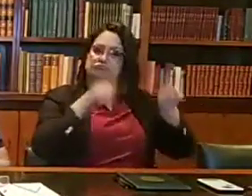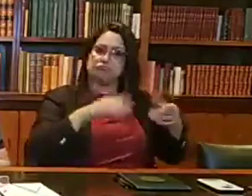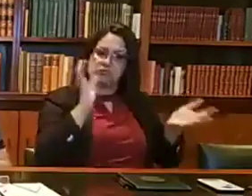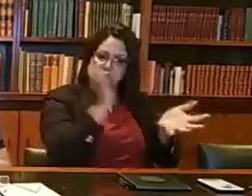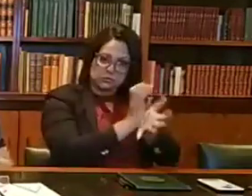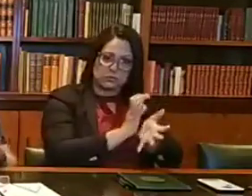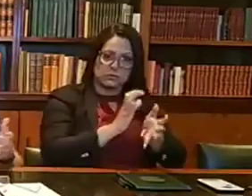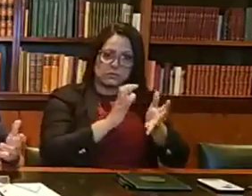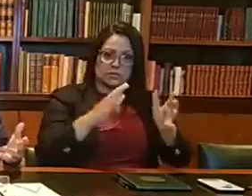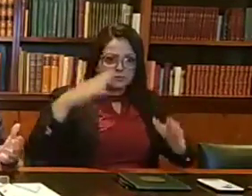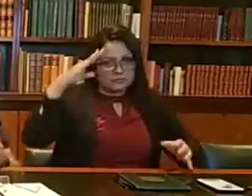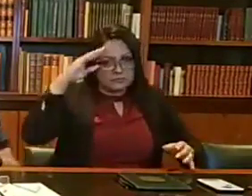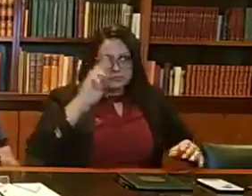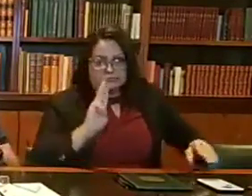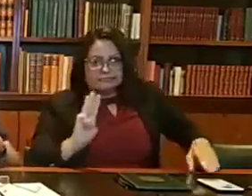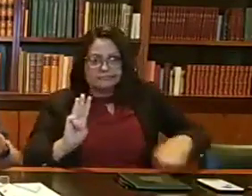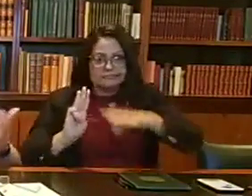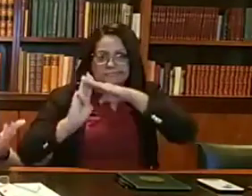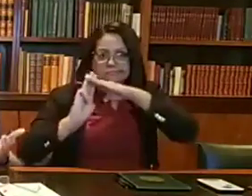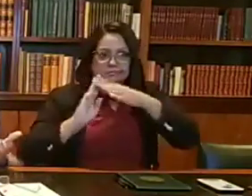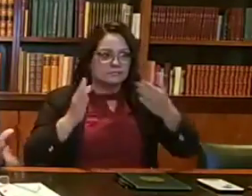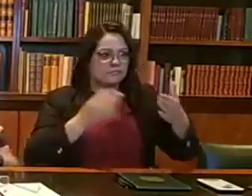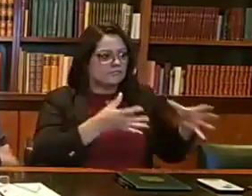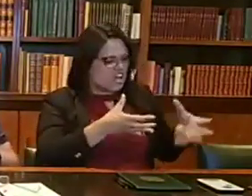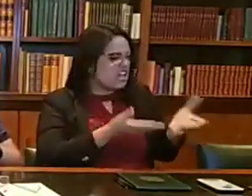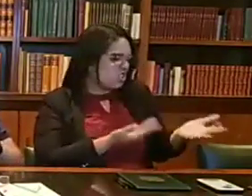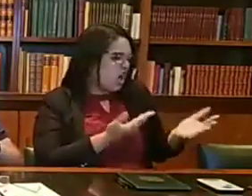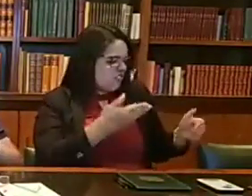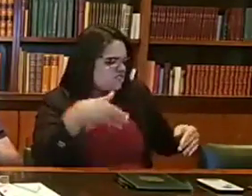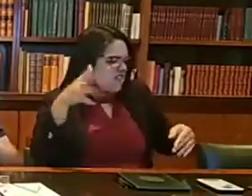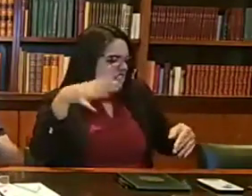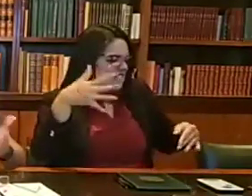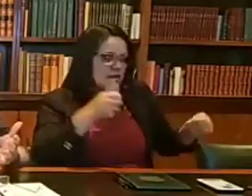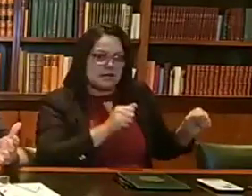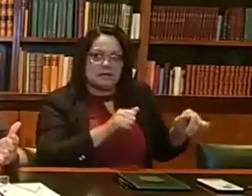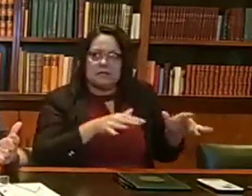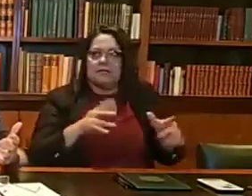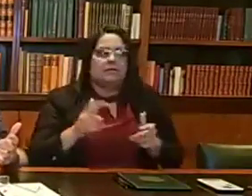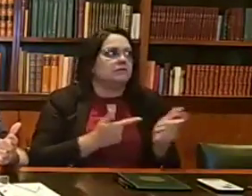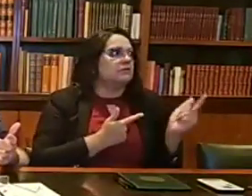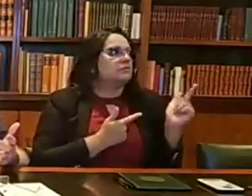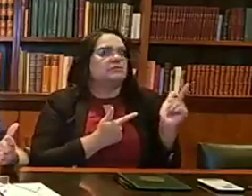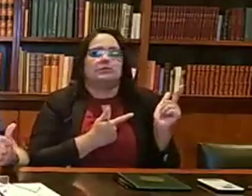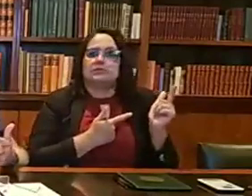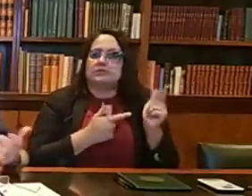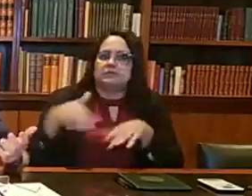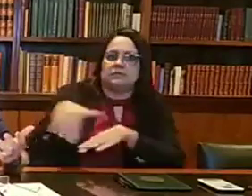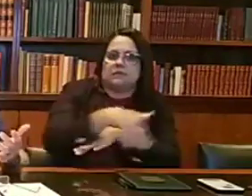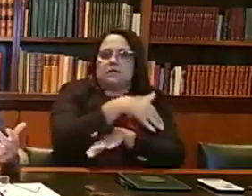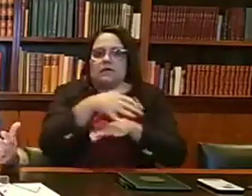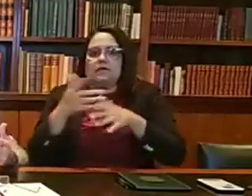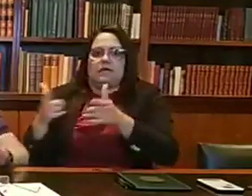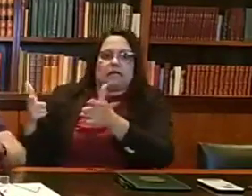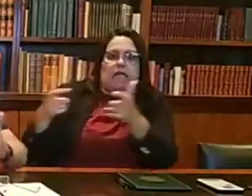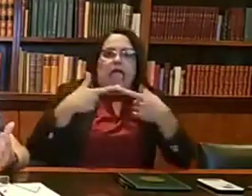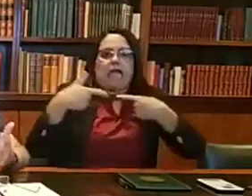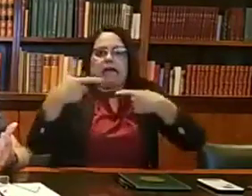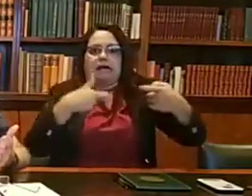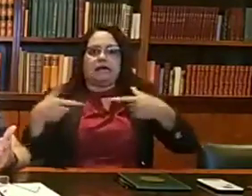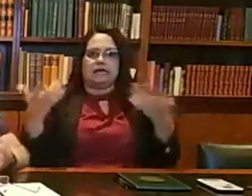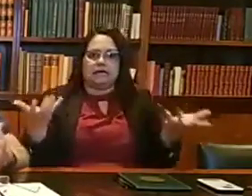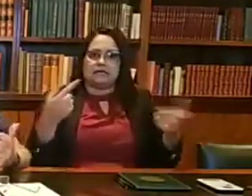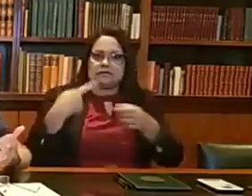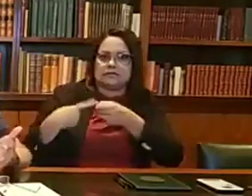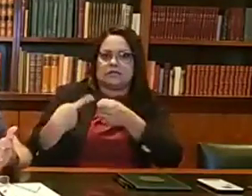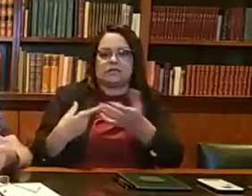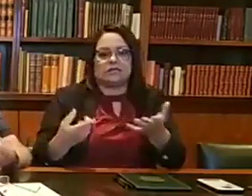Forças Armadas, para entrar numa linha de frente, numa verdadeira guerrilha. E daí? Né? Acontece um